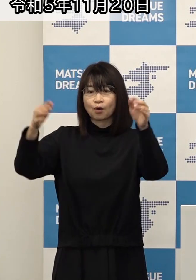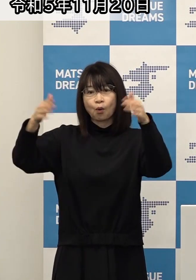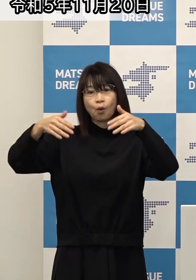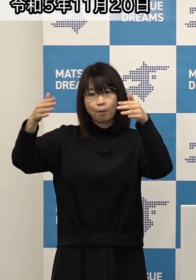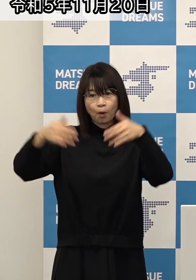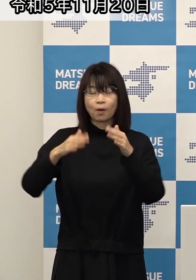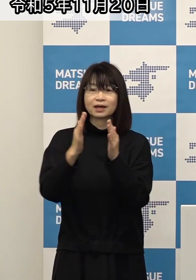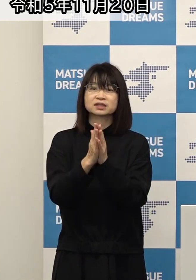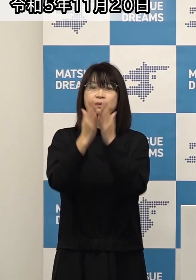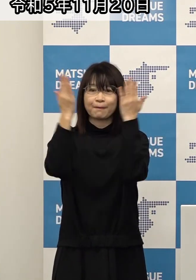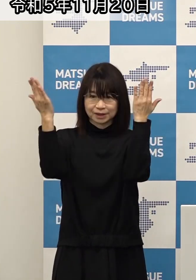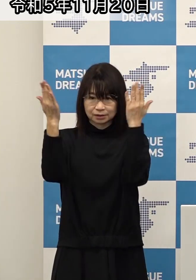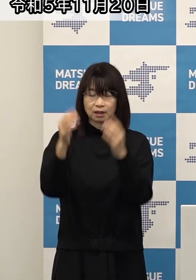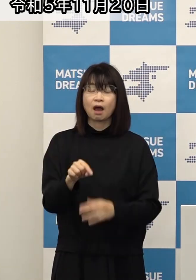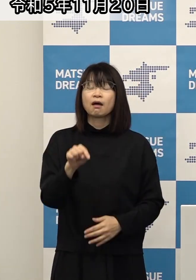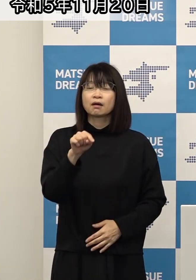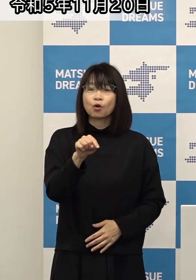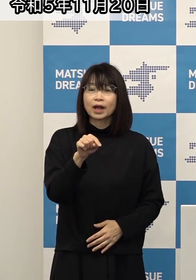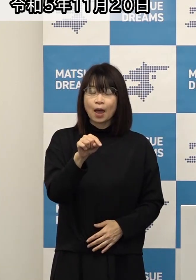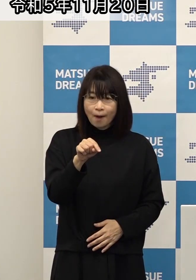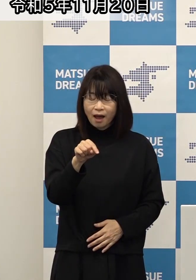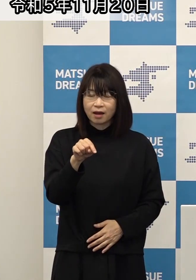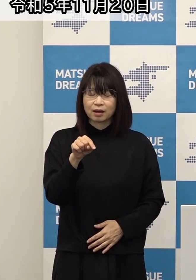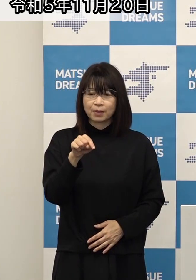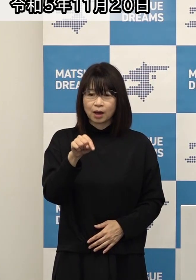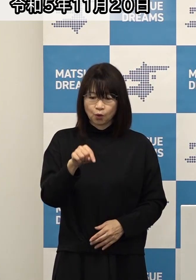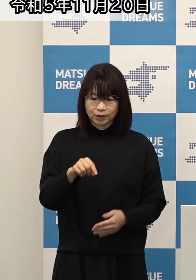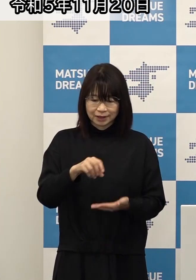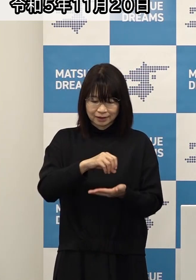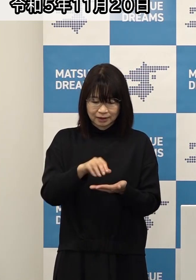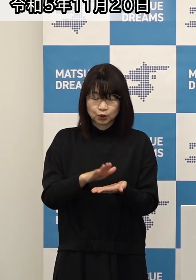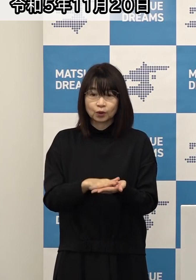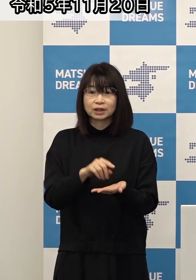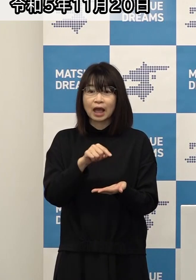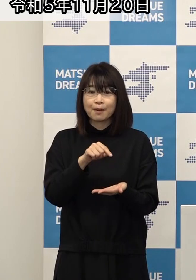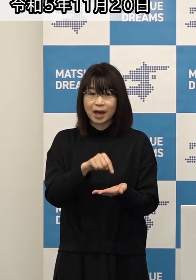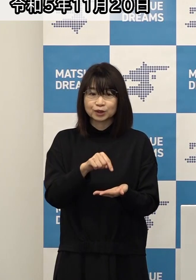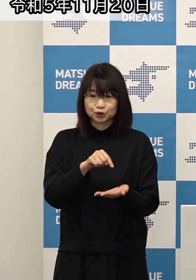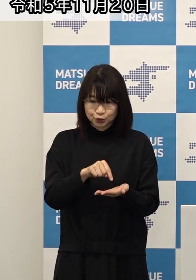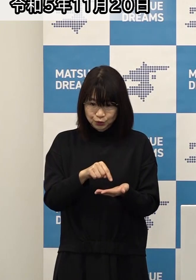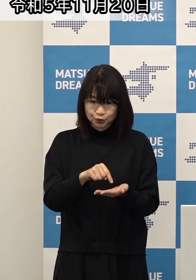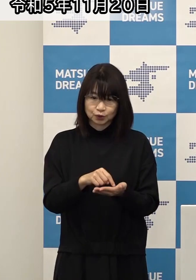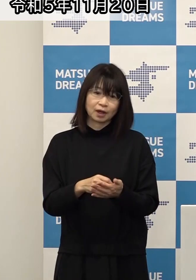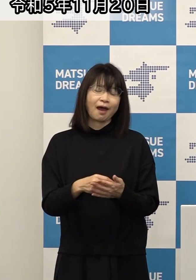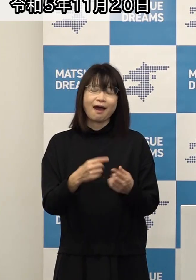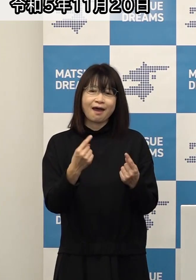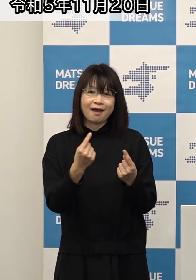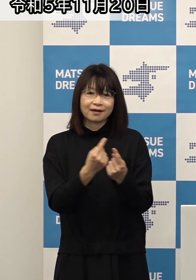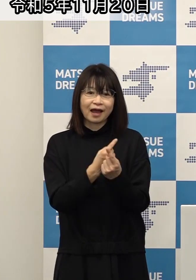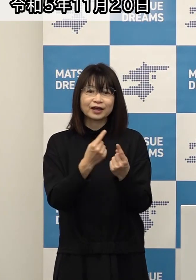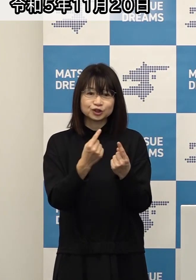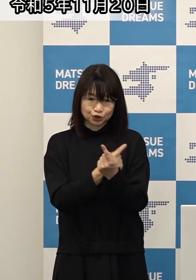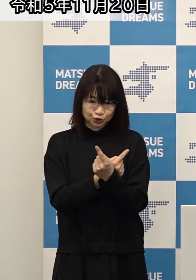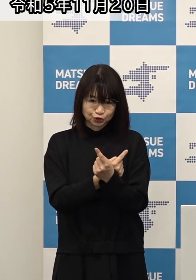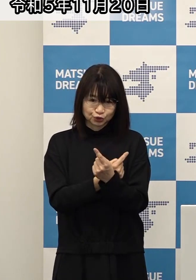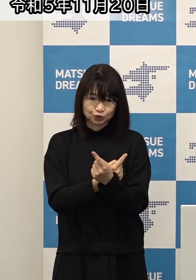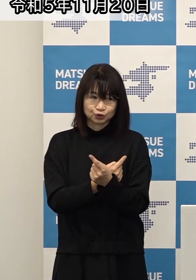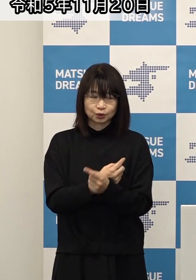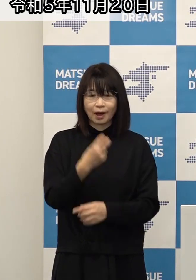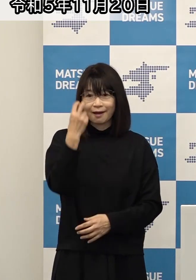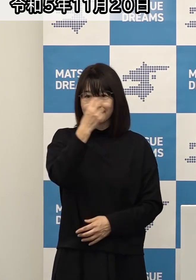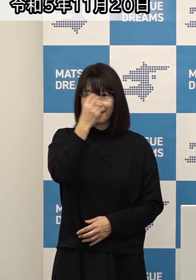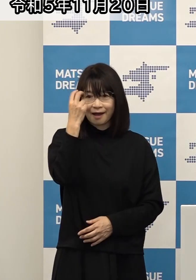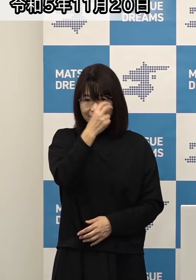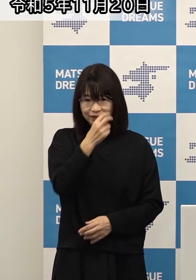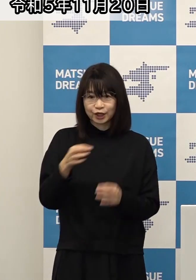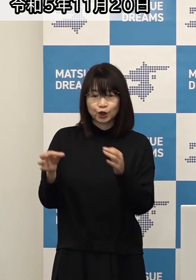れはですね、ここに書いております実施設計改修維持管理運営というのを一括して公募にかける予